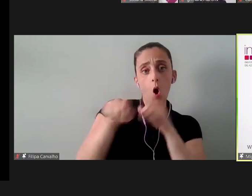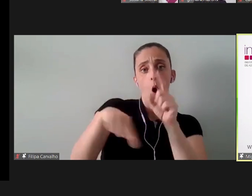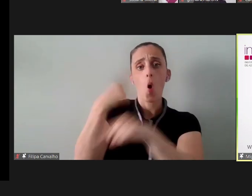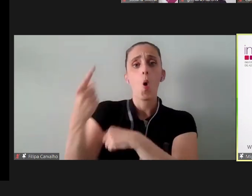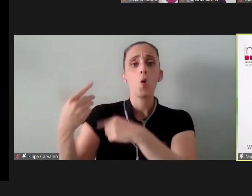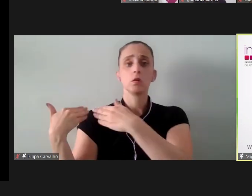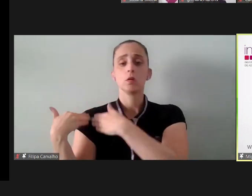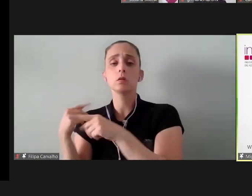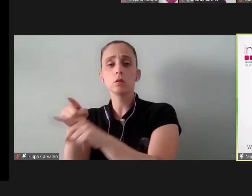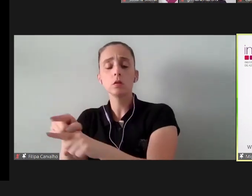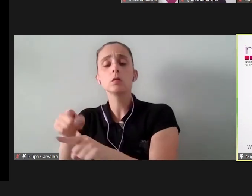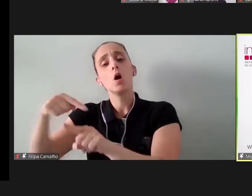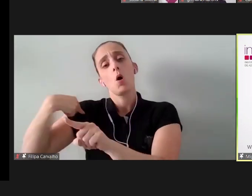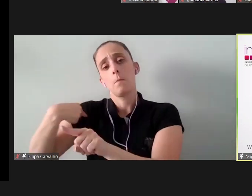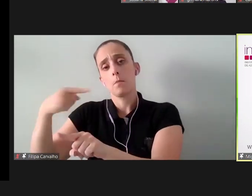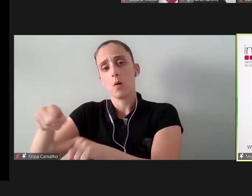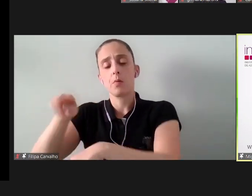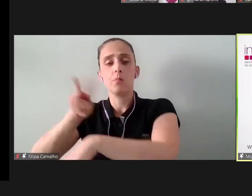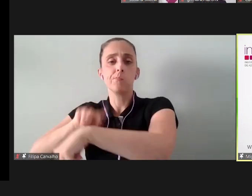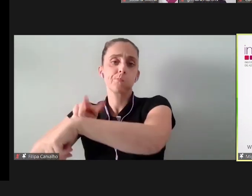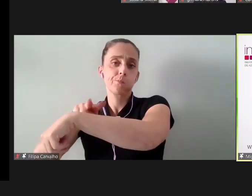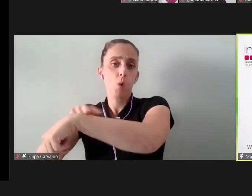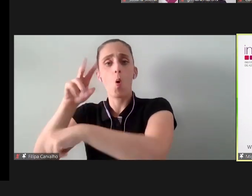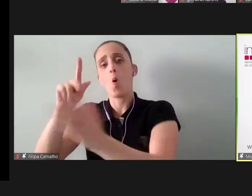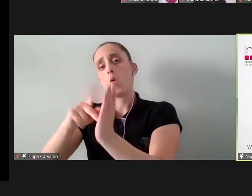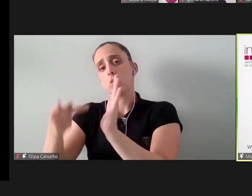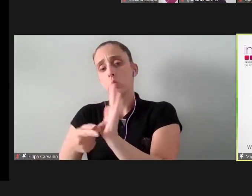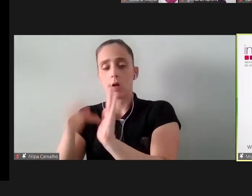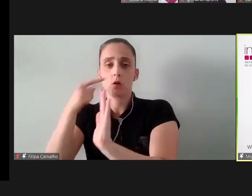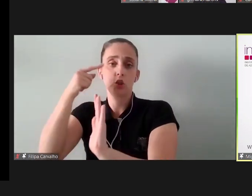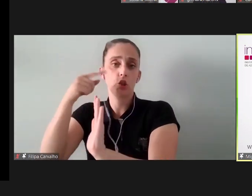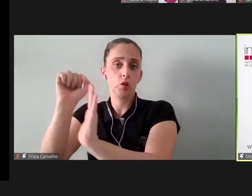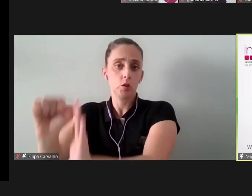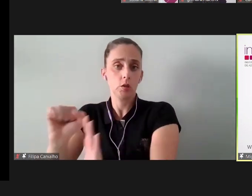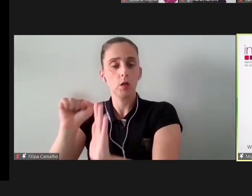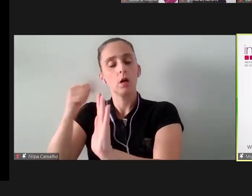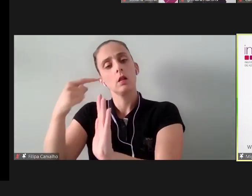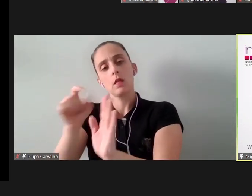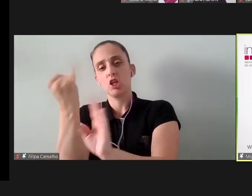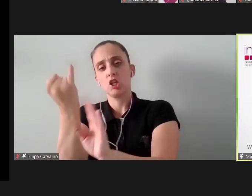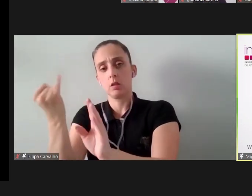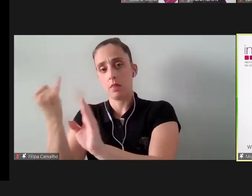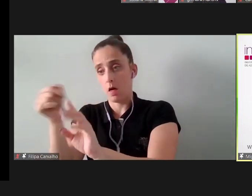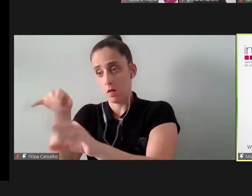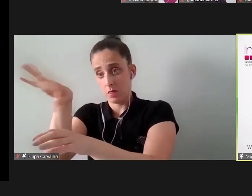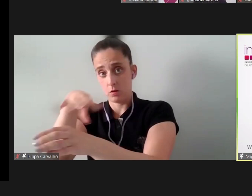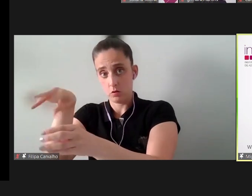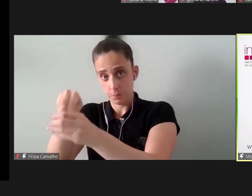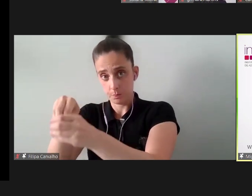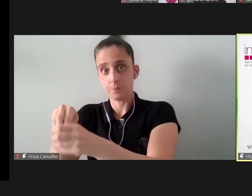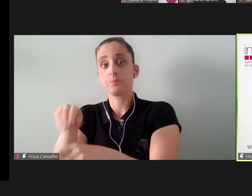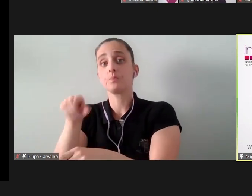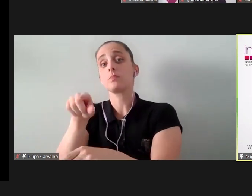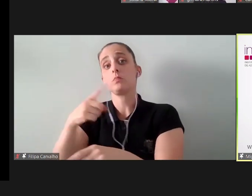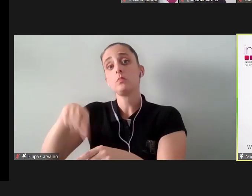assegurada pelos próprios dirigentes ou técnicos altamente especializados deste conjunto de entidades. E aqui o que estamos a capacitar, não estamos a falar de